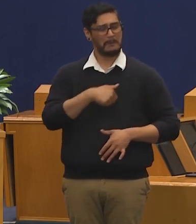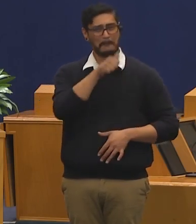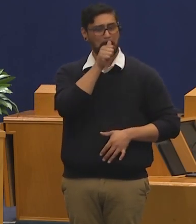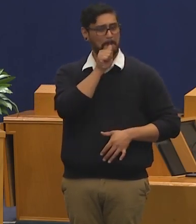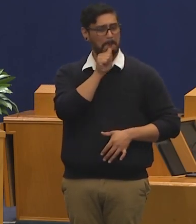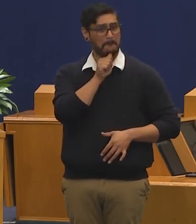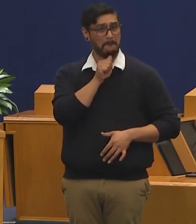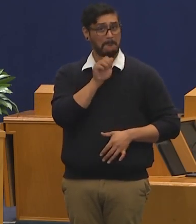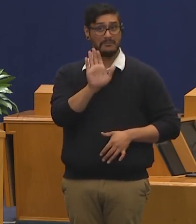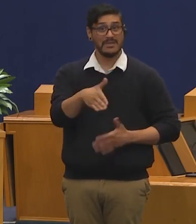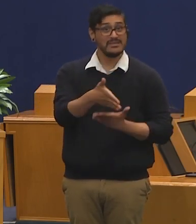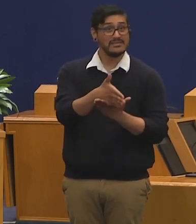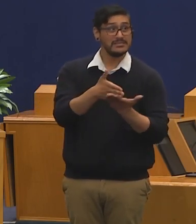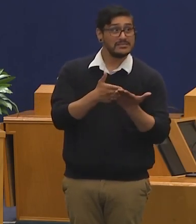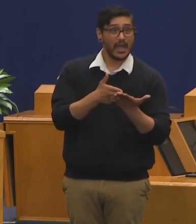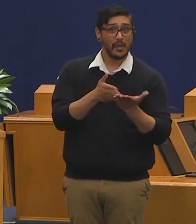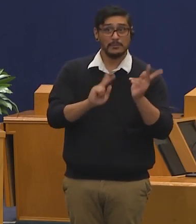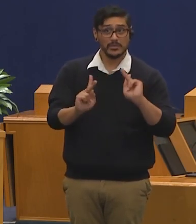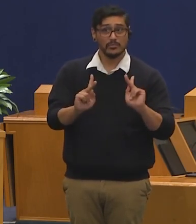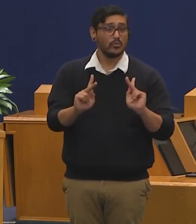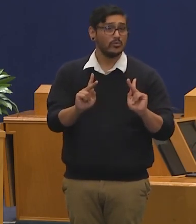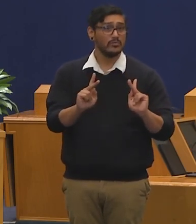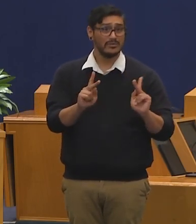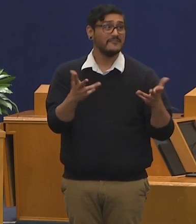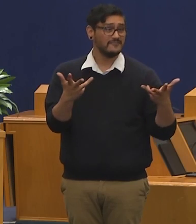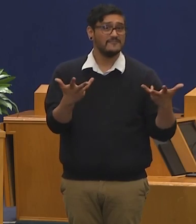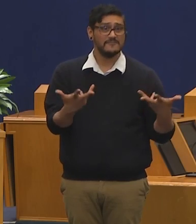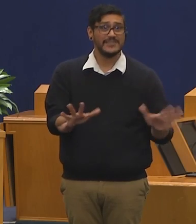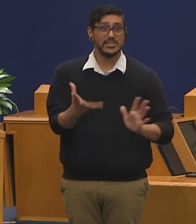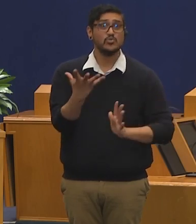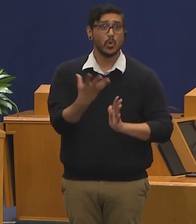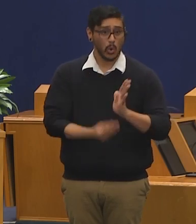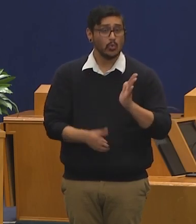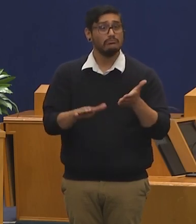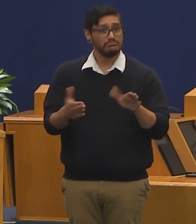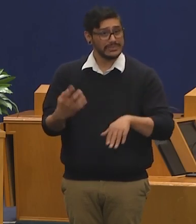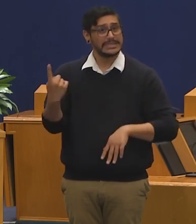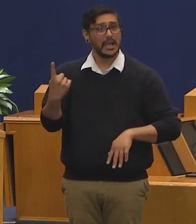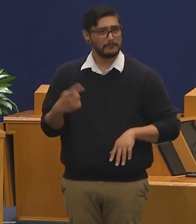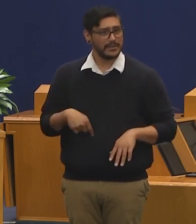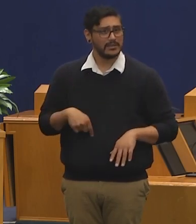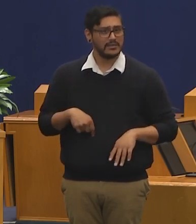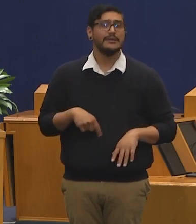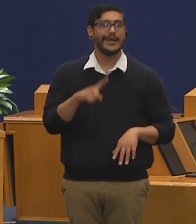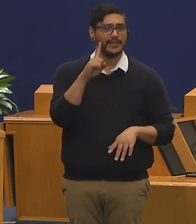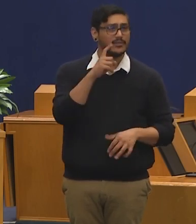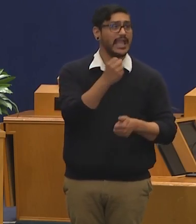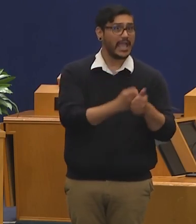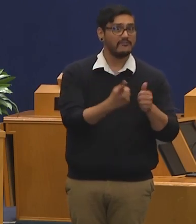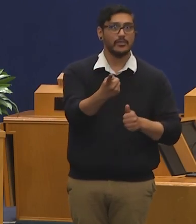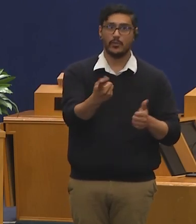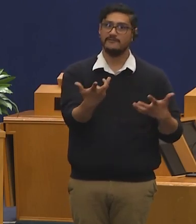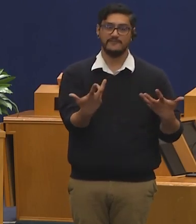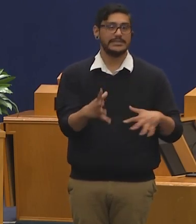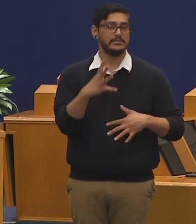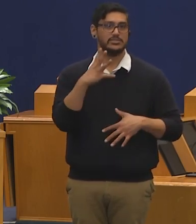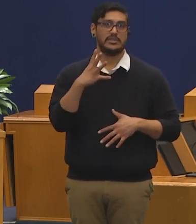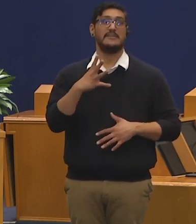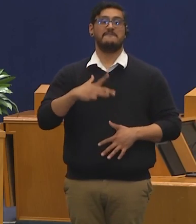casos hemos perdido un ser querido y casi todos hemos sentido los efectos de los directivos en